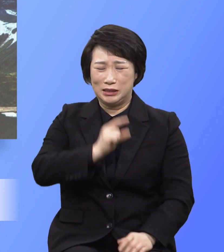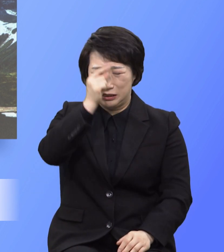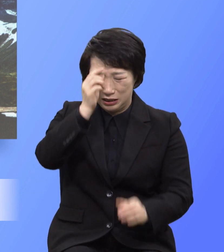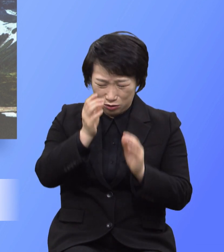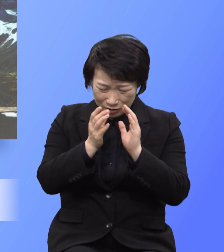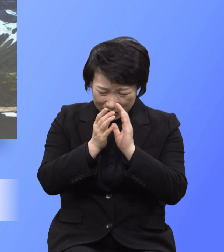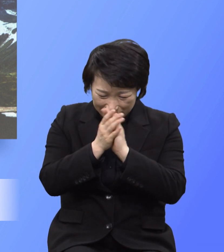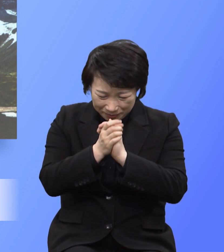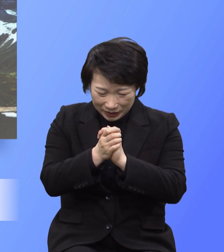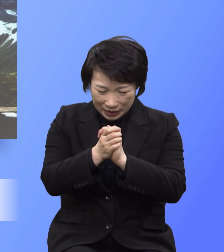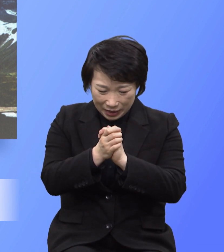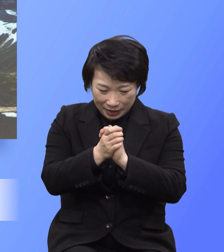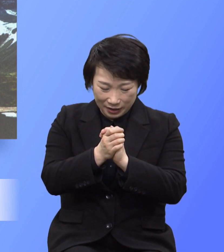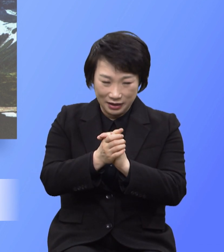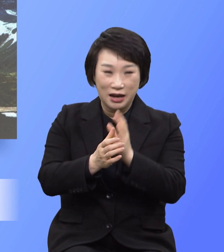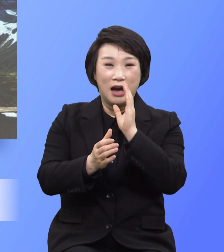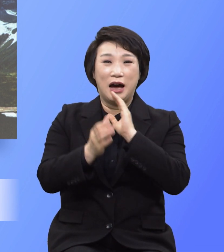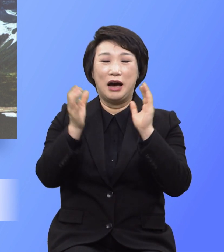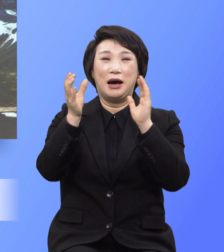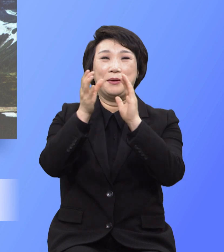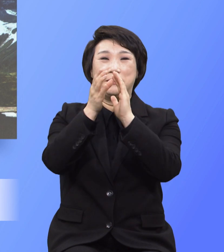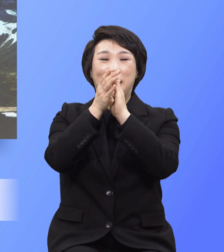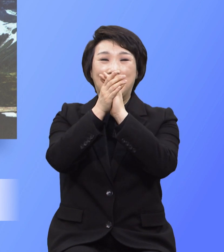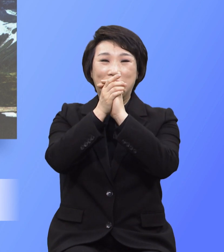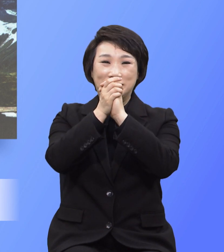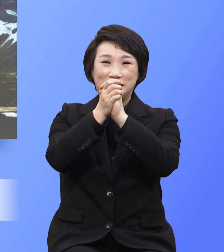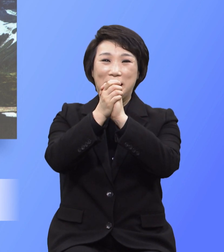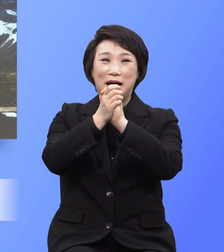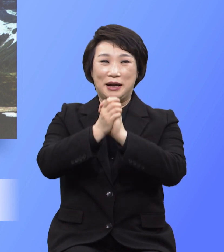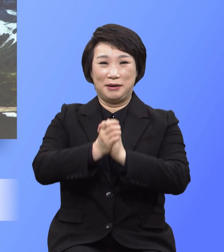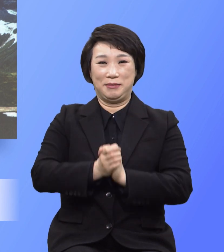예수님 이름으로 기도하옵나이다.